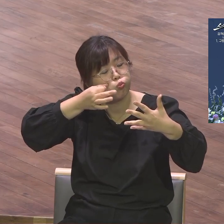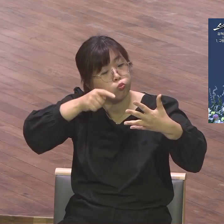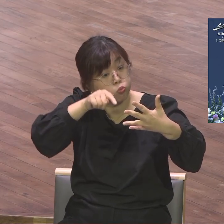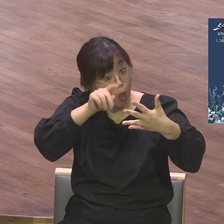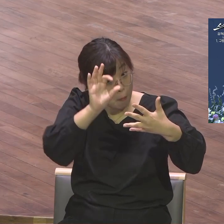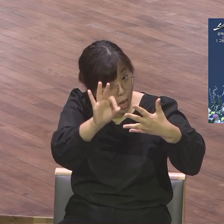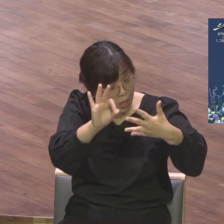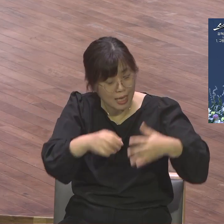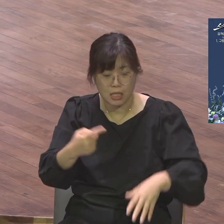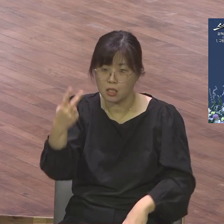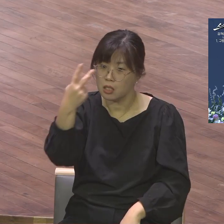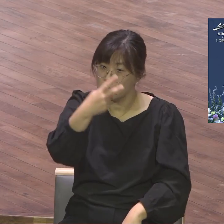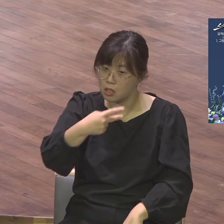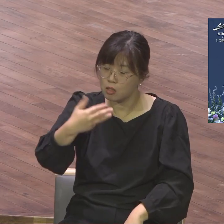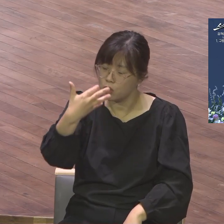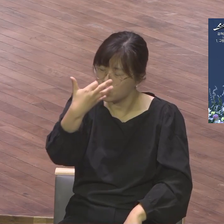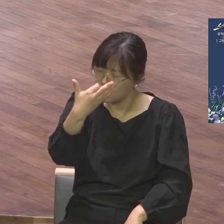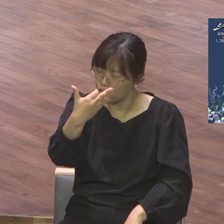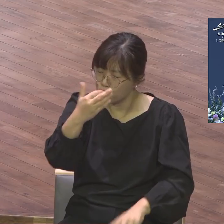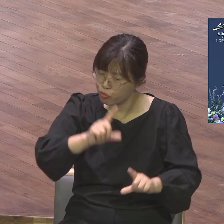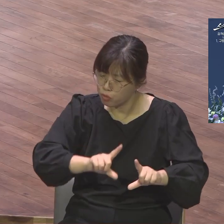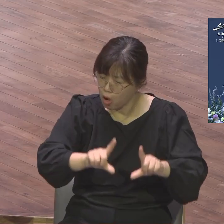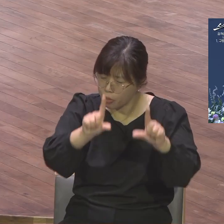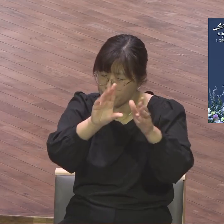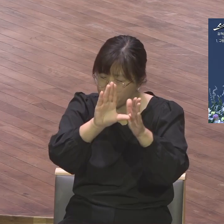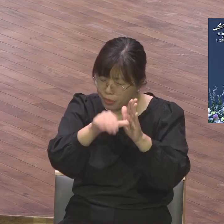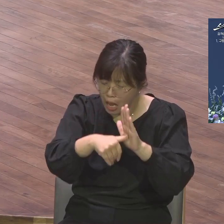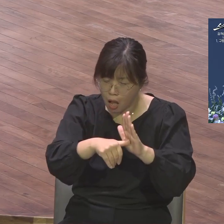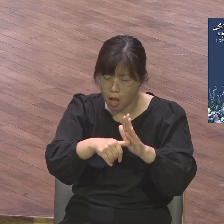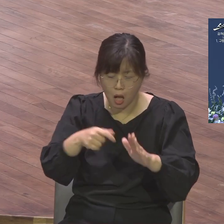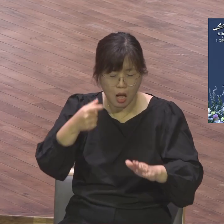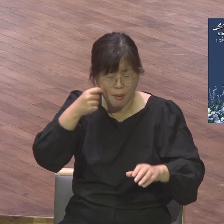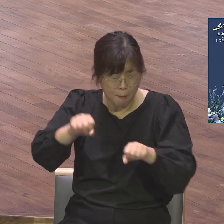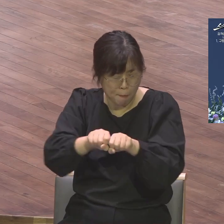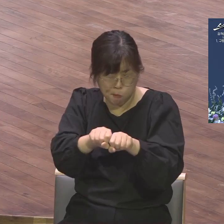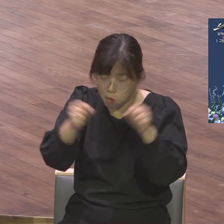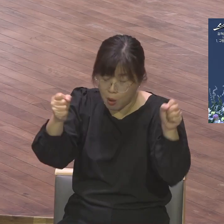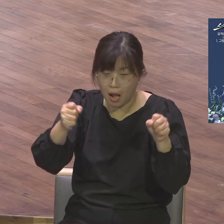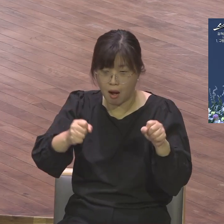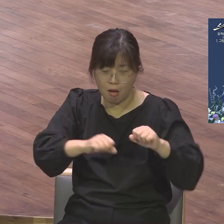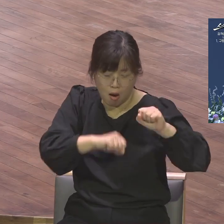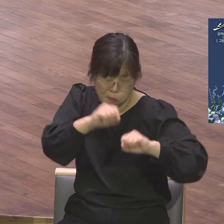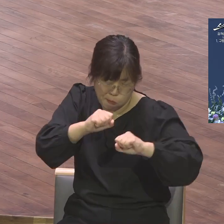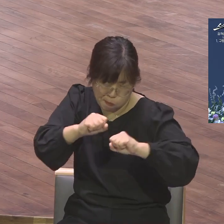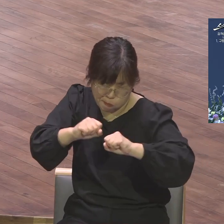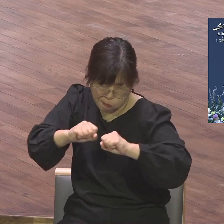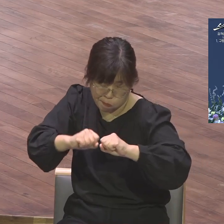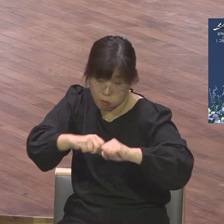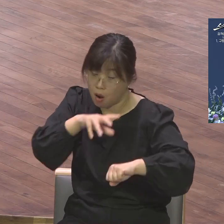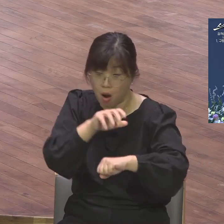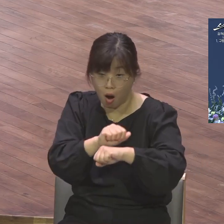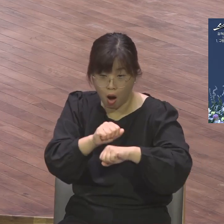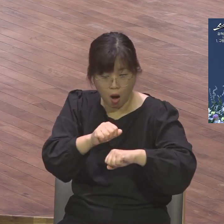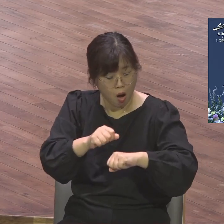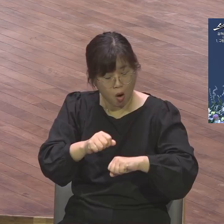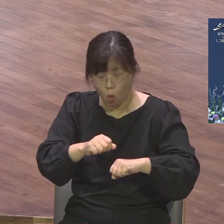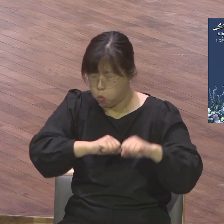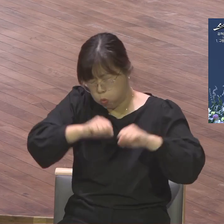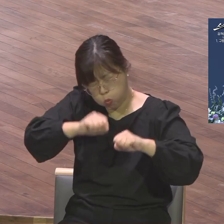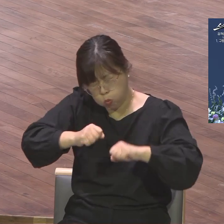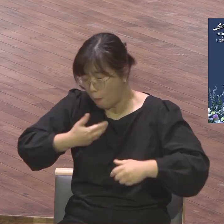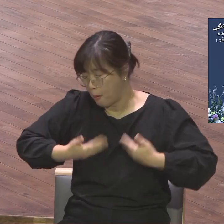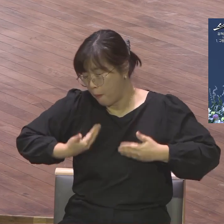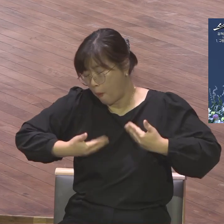공연 때 하고 공연하지 않을 때, 그 삶이 그 뭐 난리잖아요. BTS 하면